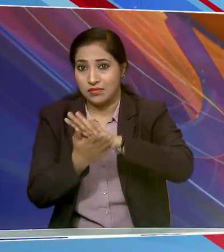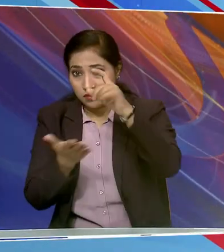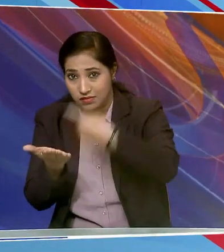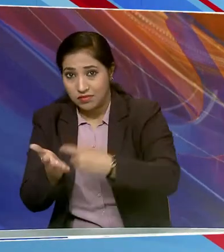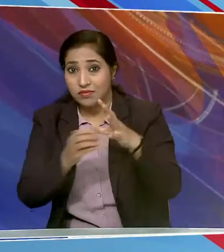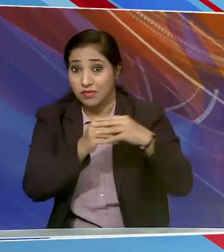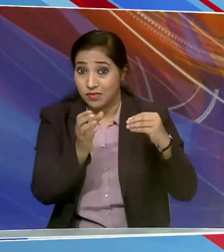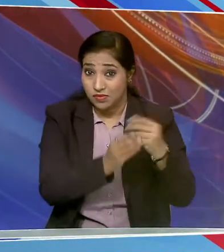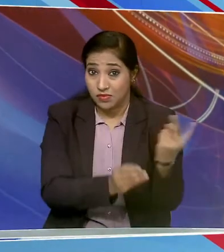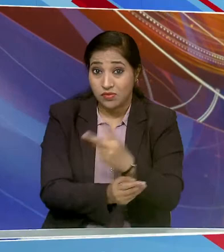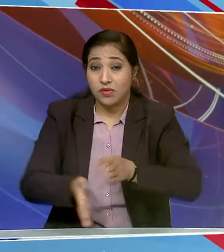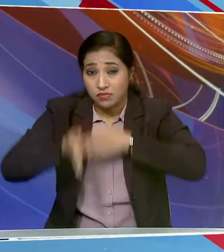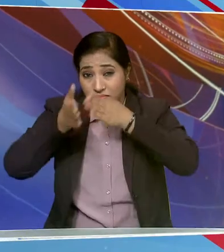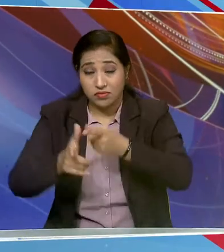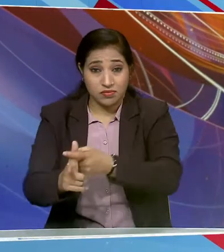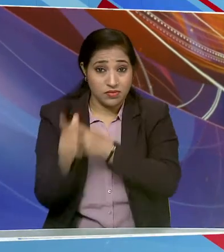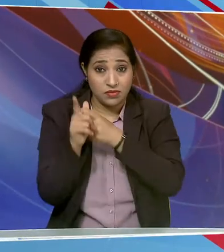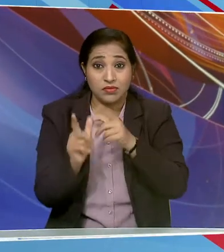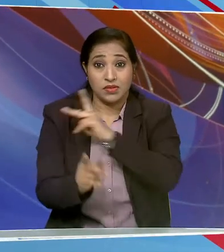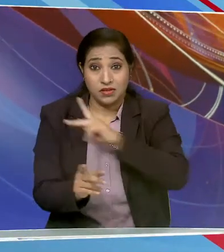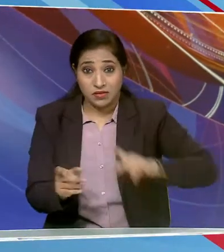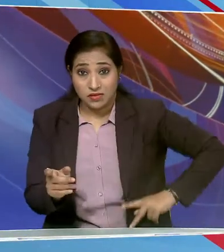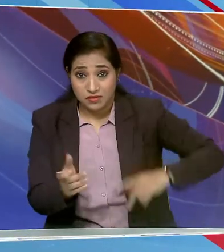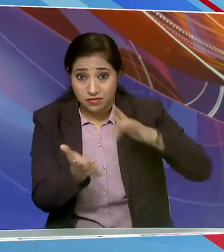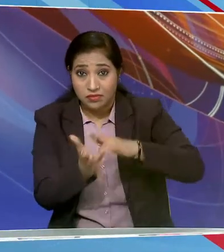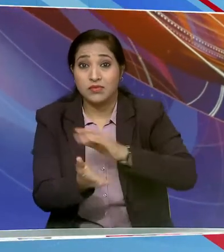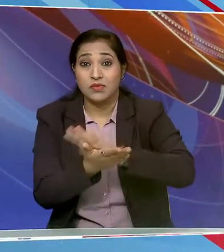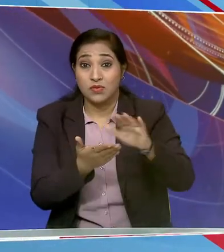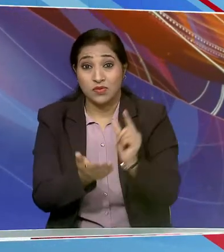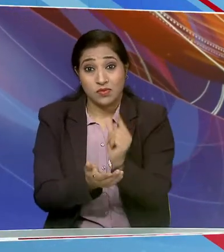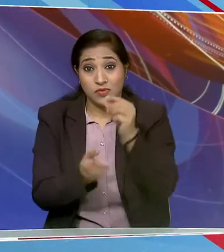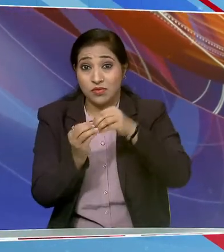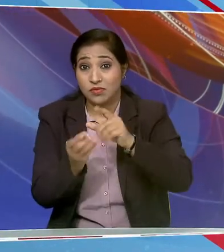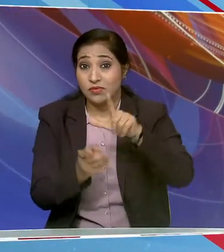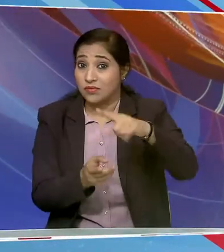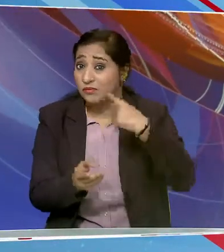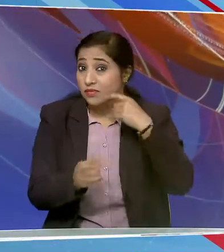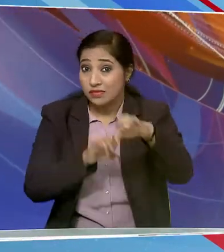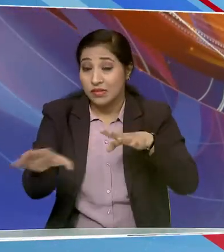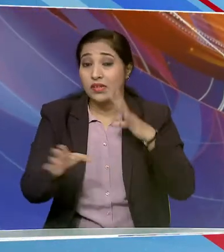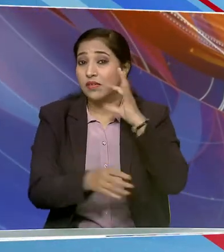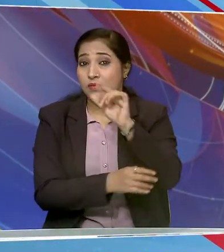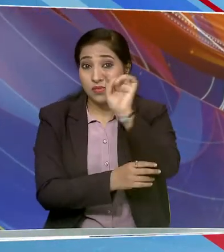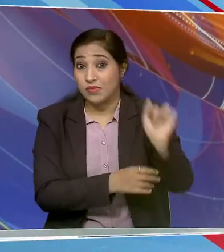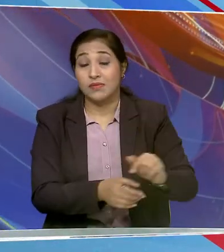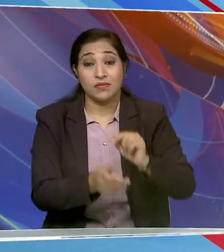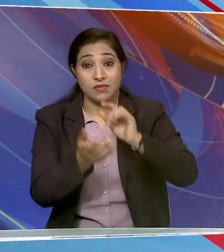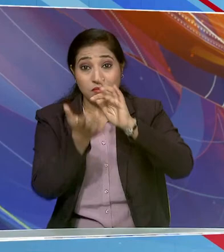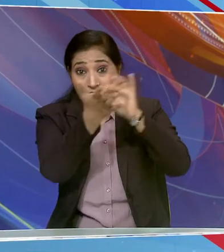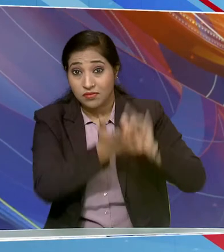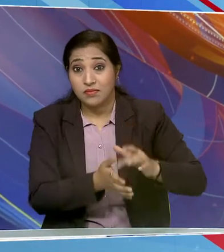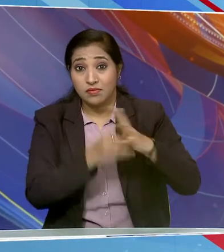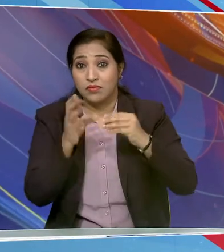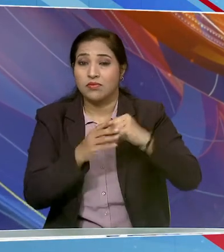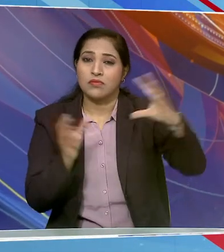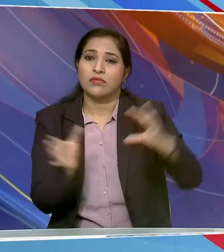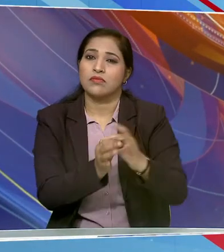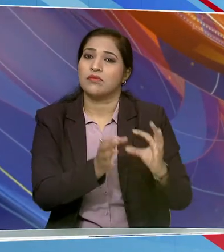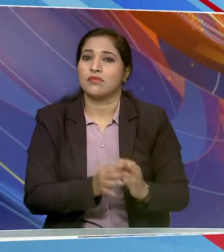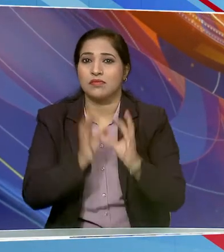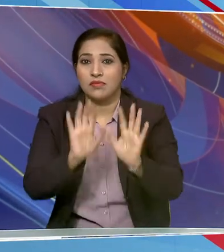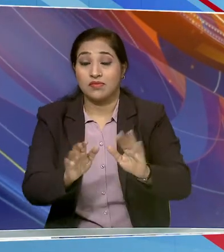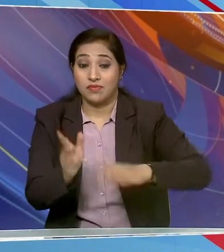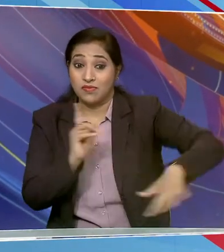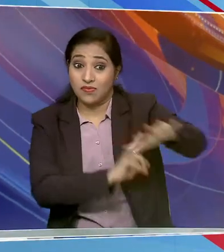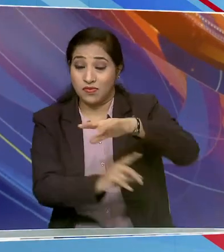धारवाड़ बेंगलुरु वंदे भारत एक्सप्रेस कर्नाटक, धारवाड़ और हुबली में महत्वपूर्ण शहरों को राज्य की राजधानी बेंगलुरु से जोड़ेगी। इसे